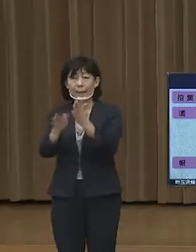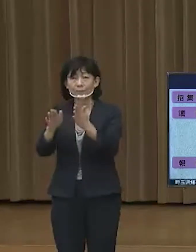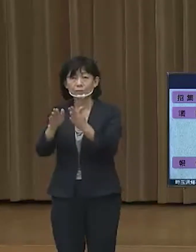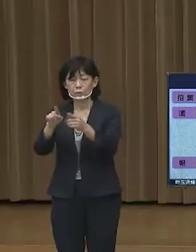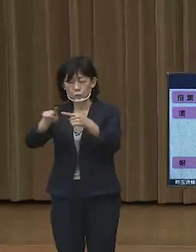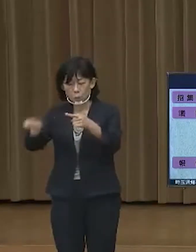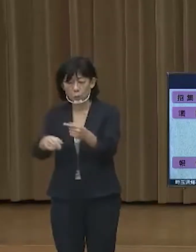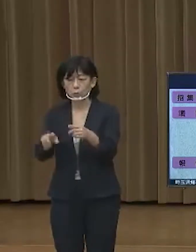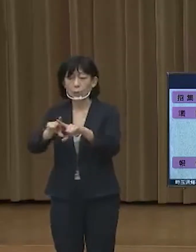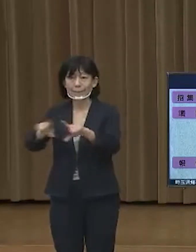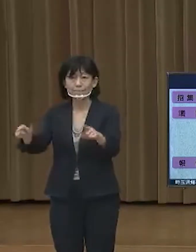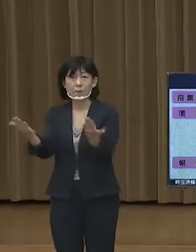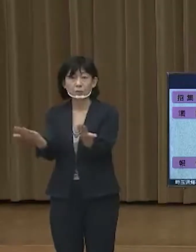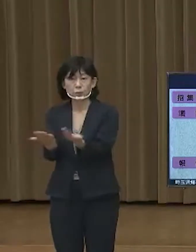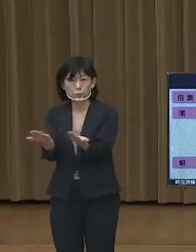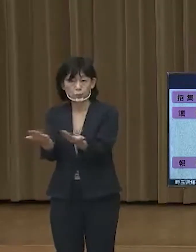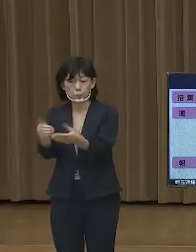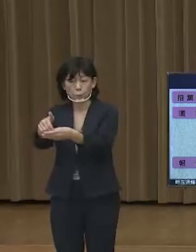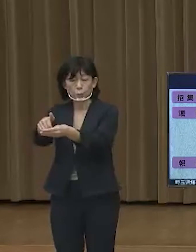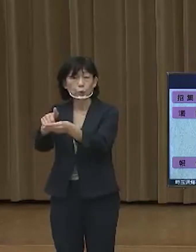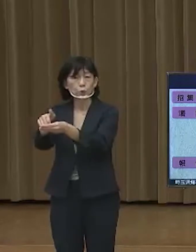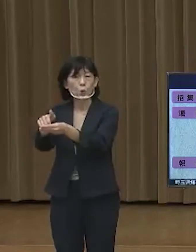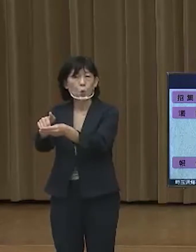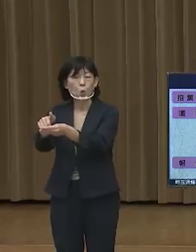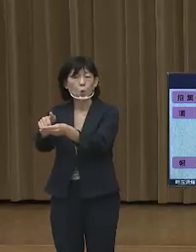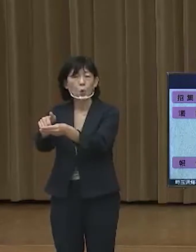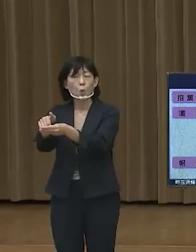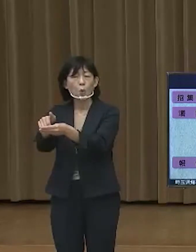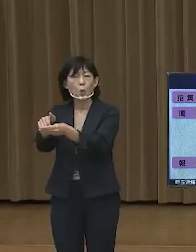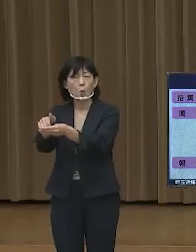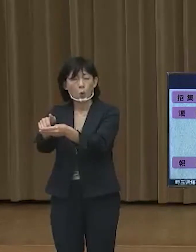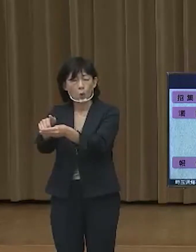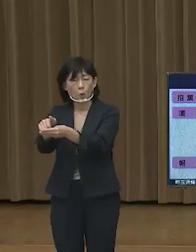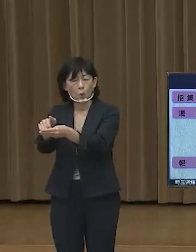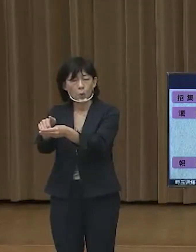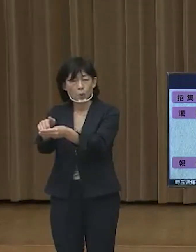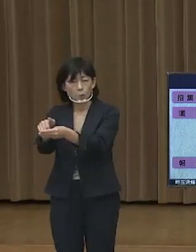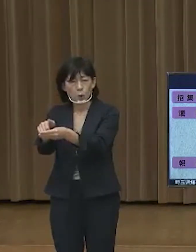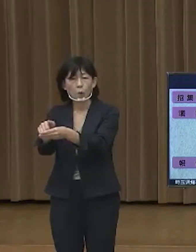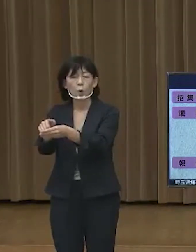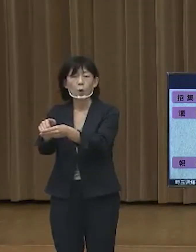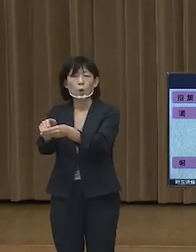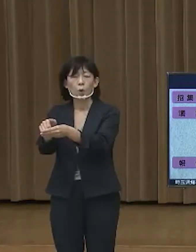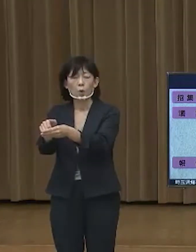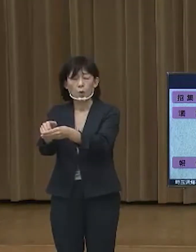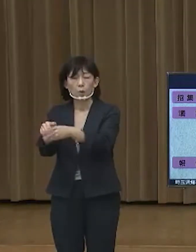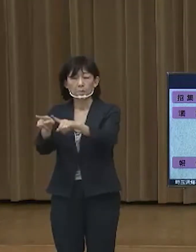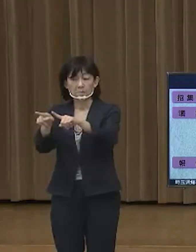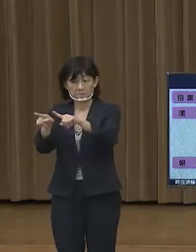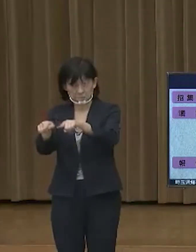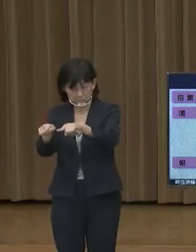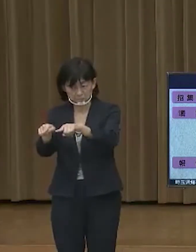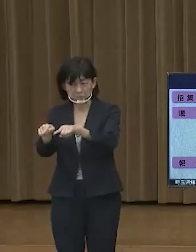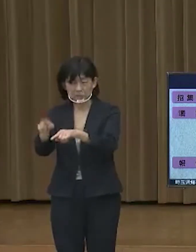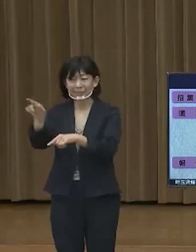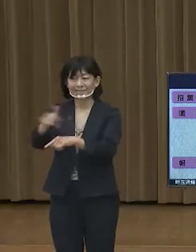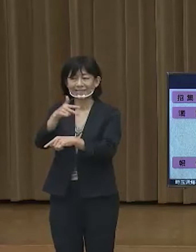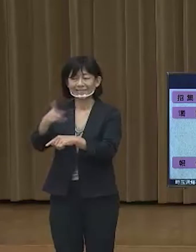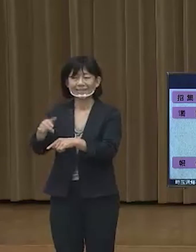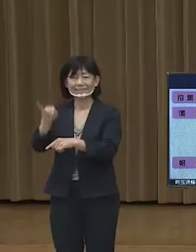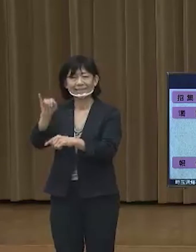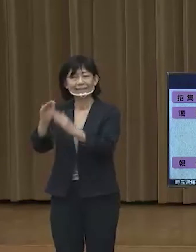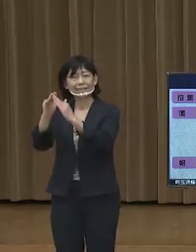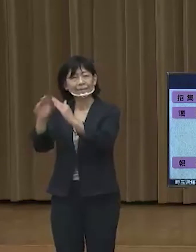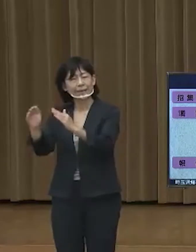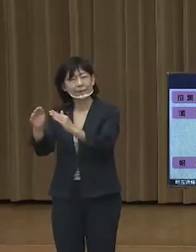庁の職員の給与についても減額するという方向の人事委員会の勧告が出されることも考